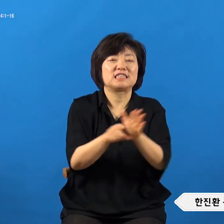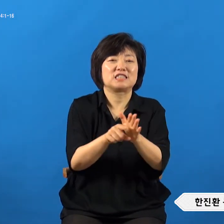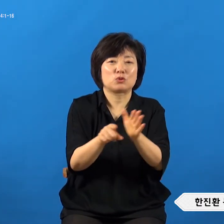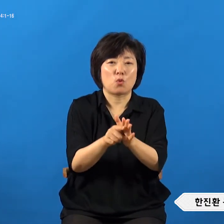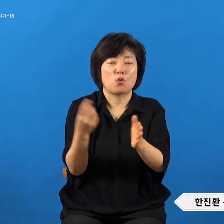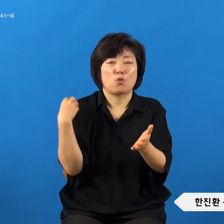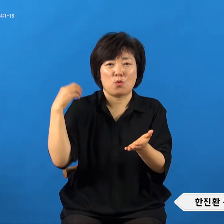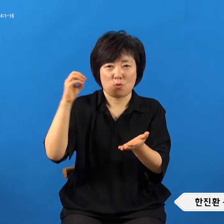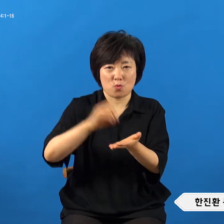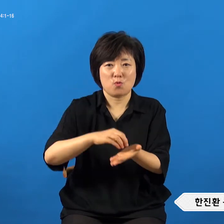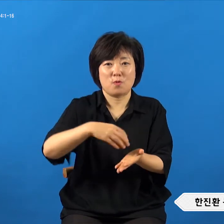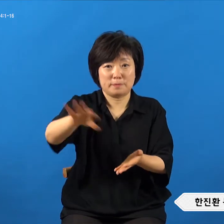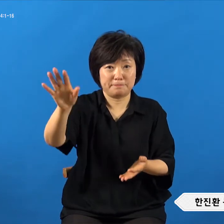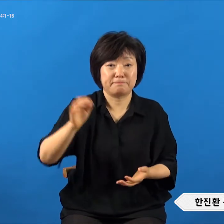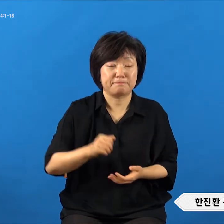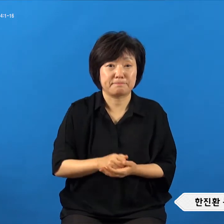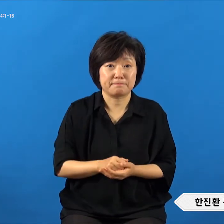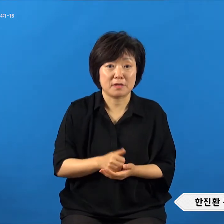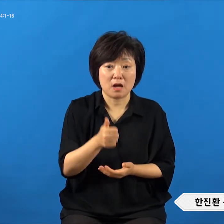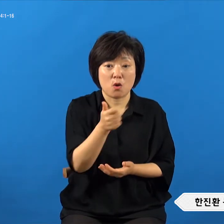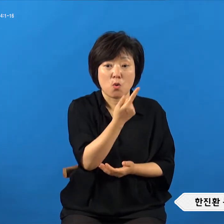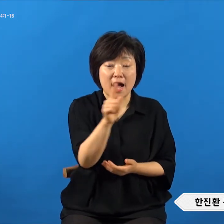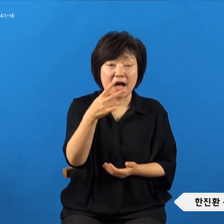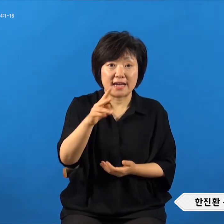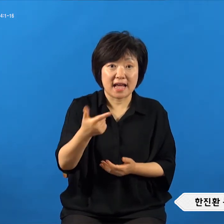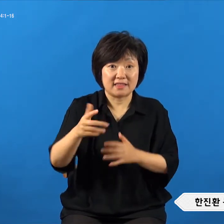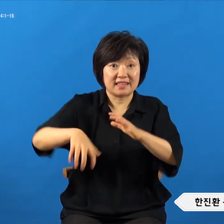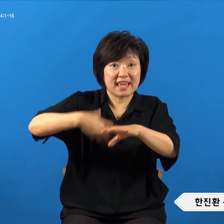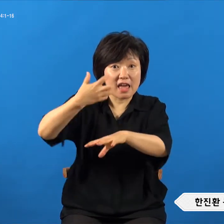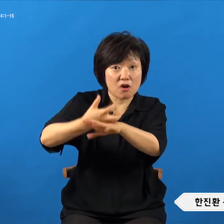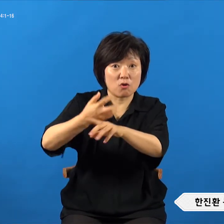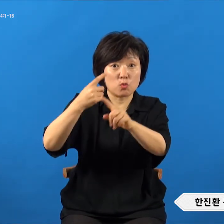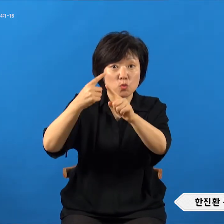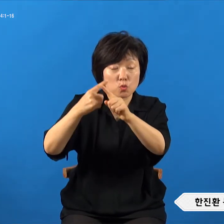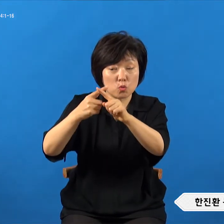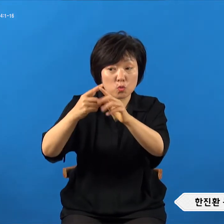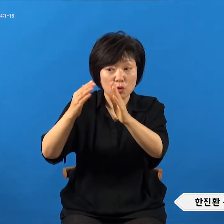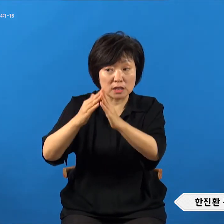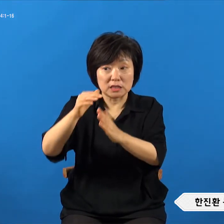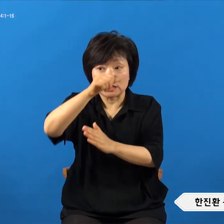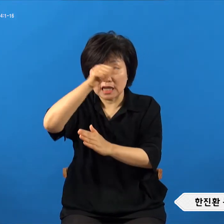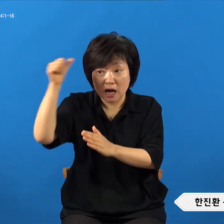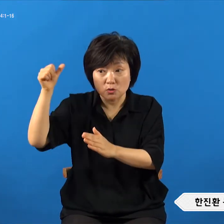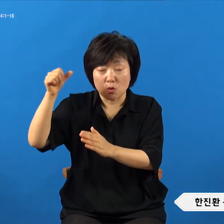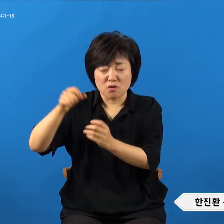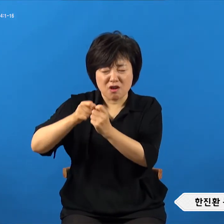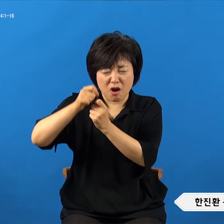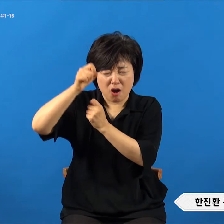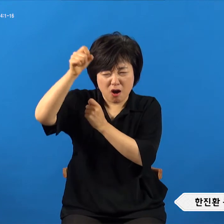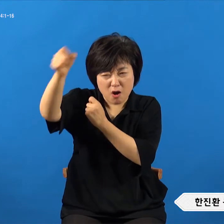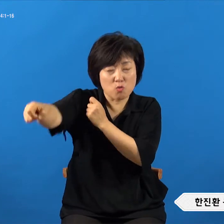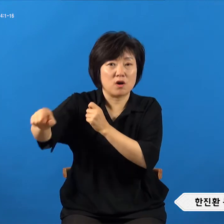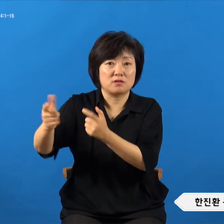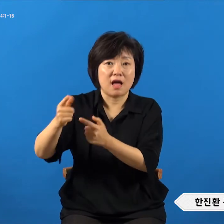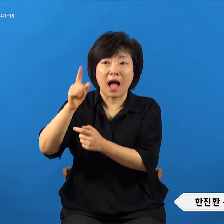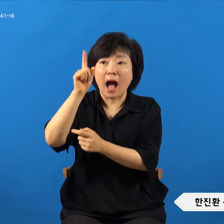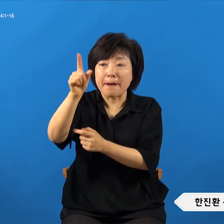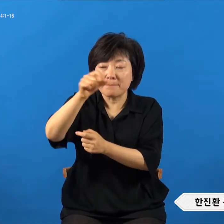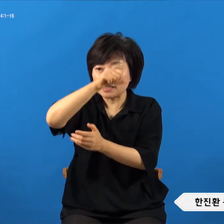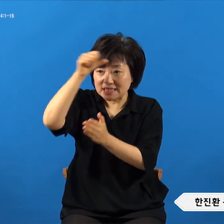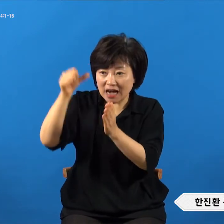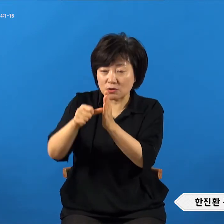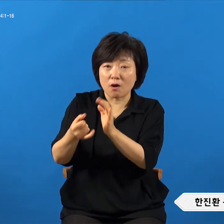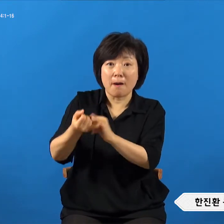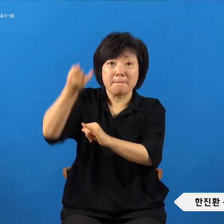평신도로 돌아갑니다. 그러니까 화란개혁교회에서는 장로가 영구직이 아닙니다. 한 번